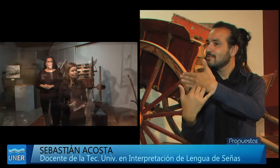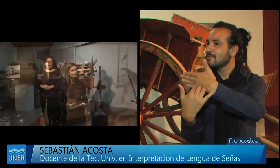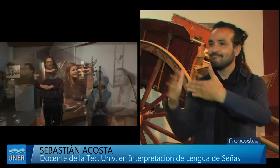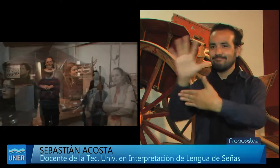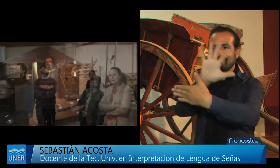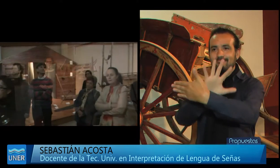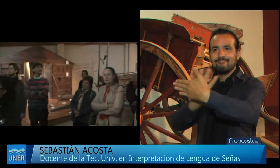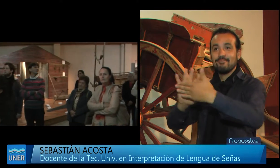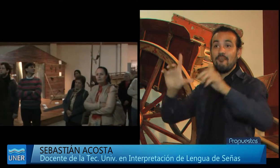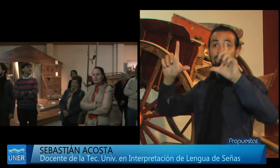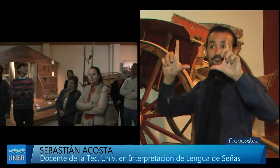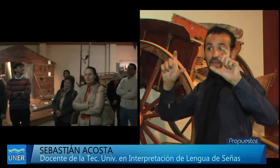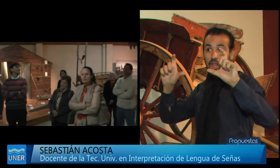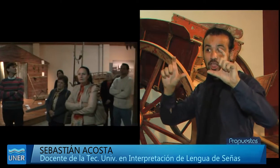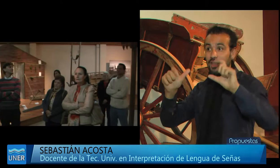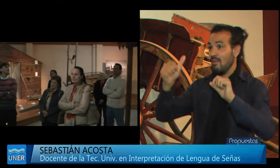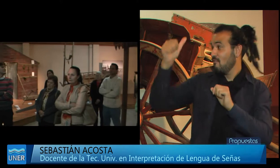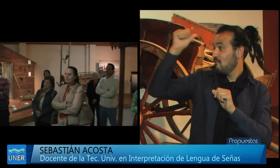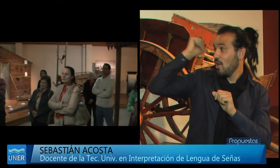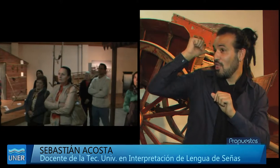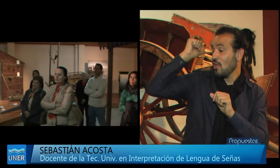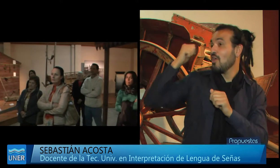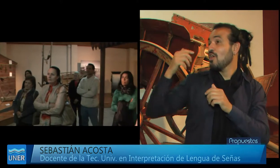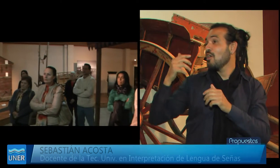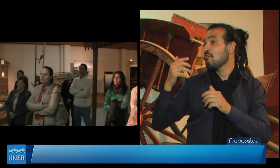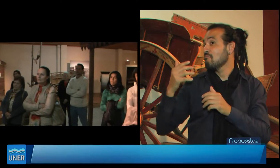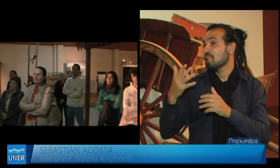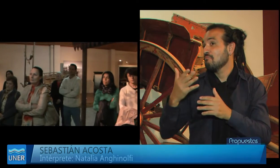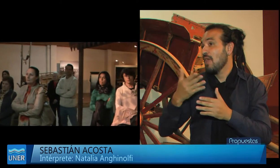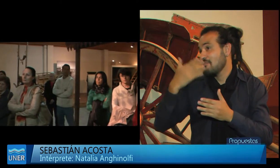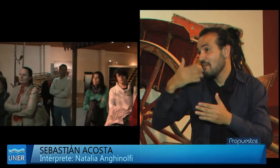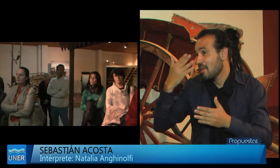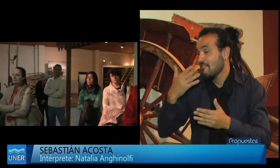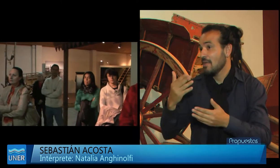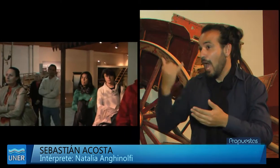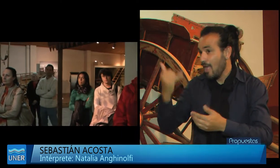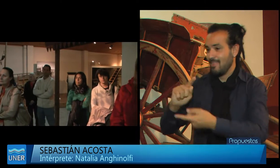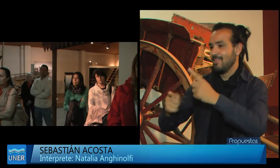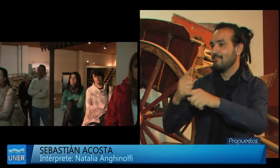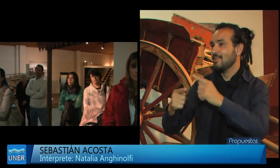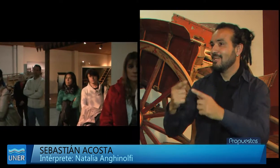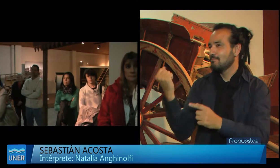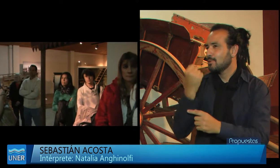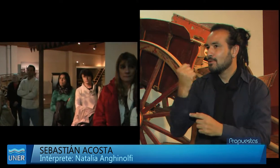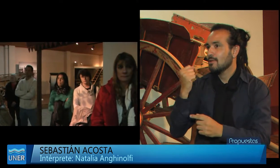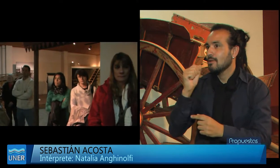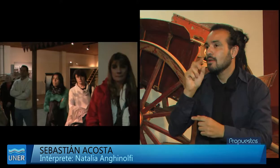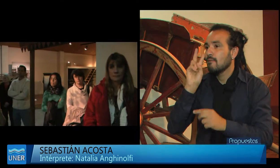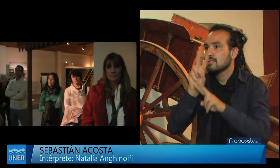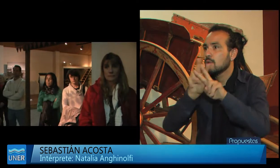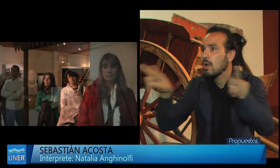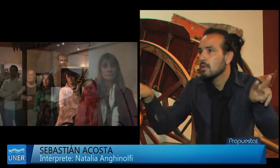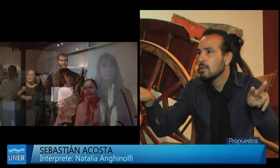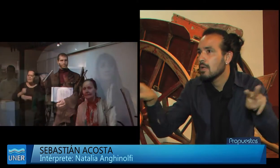de los subtítulos con el video original que está hablado. Se puede ver en general la incorporación y la incrustación